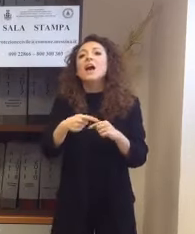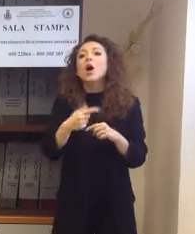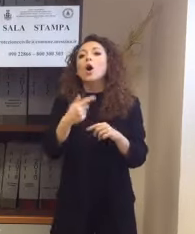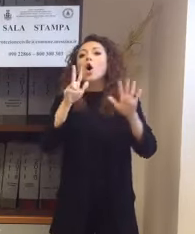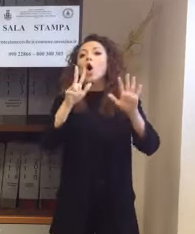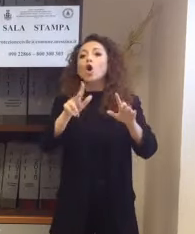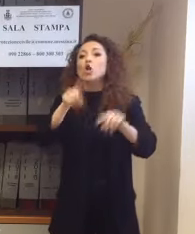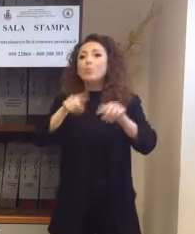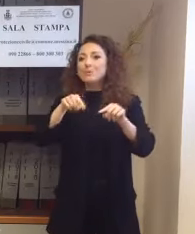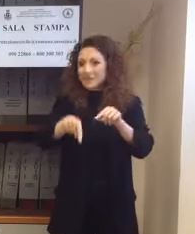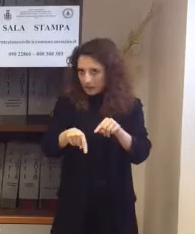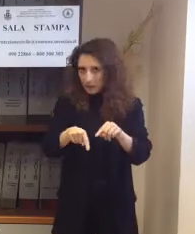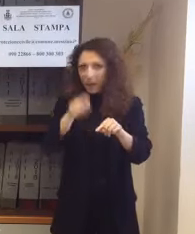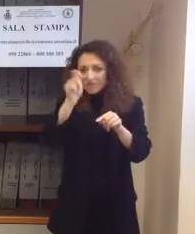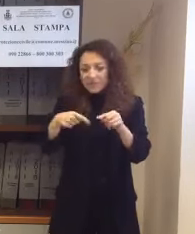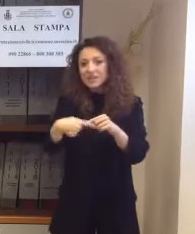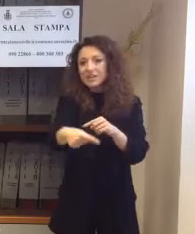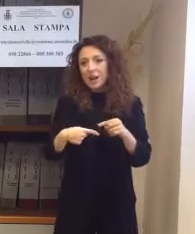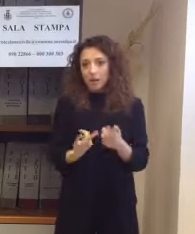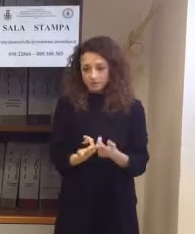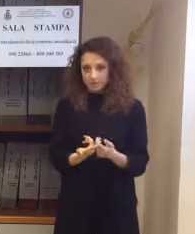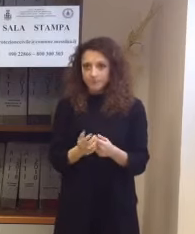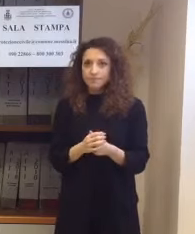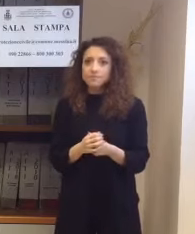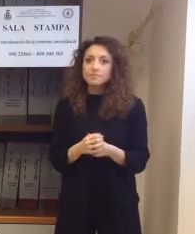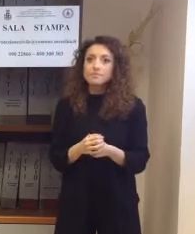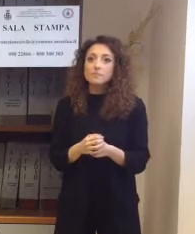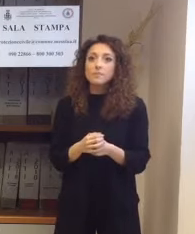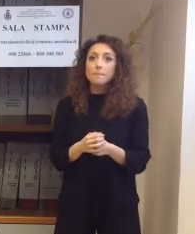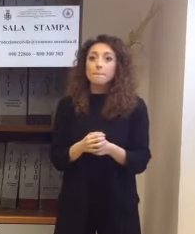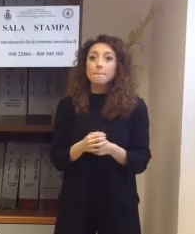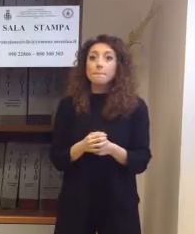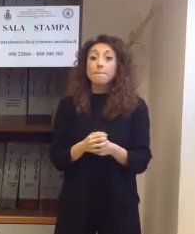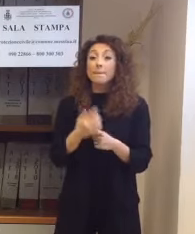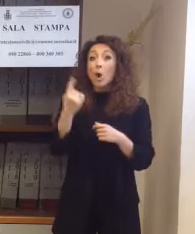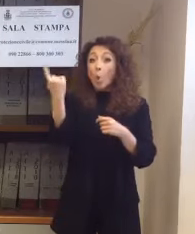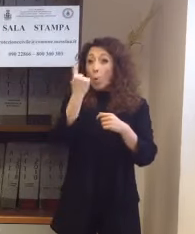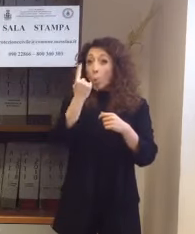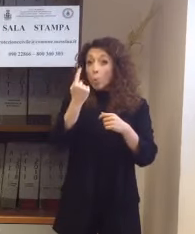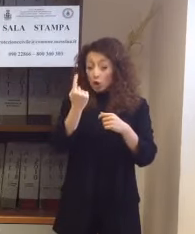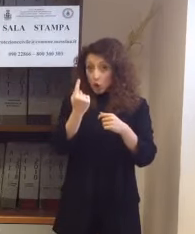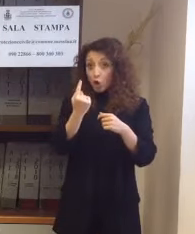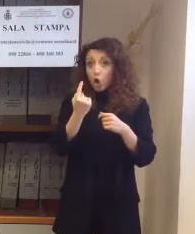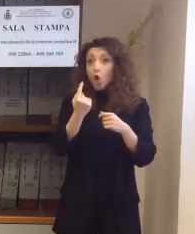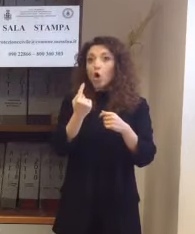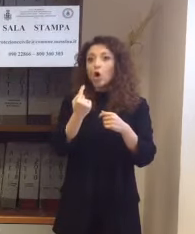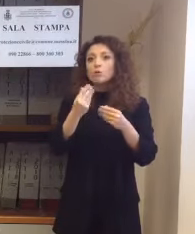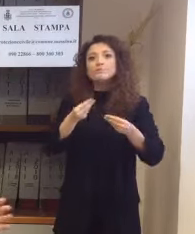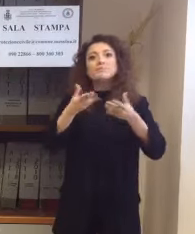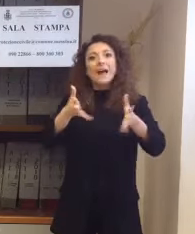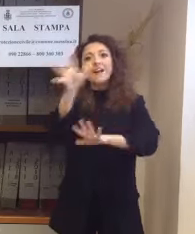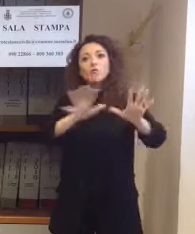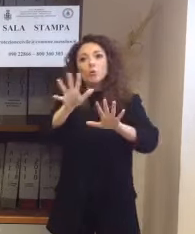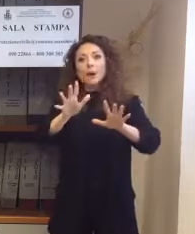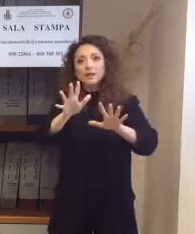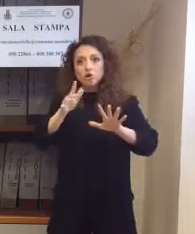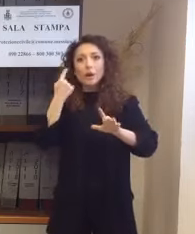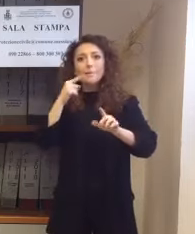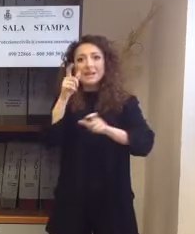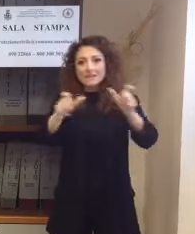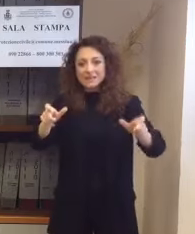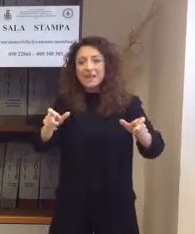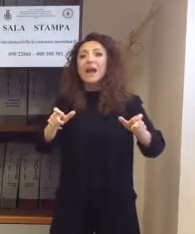dato che è stato fornito ai messinesi e ai siciliani in merito al transito, quindi al resoconto, al